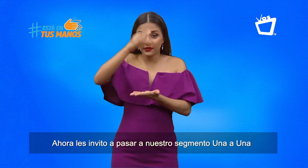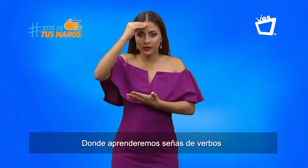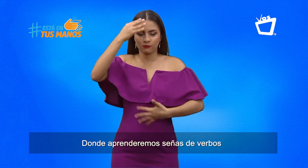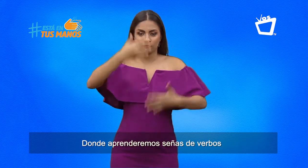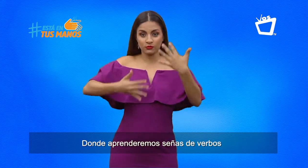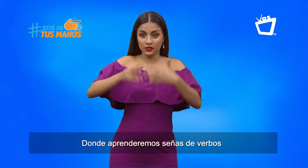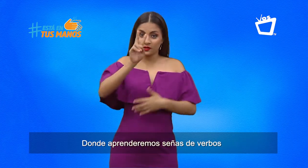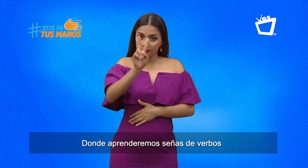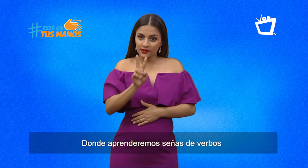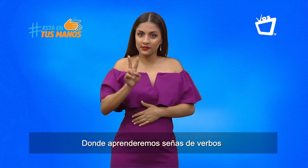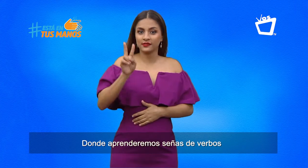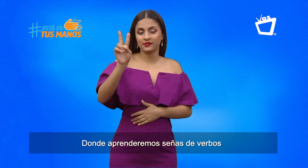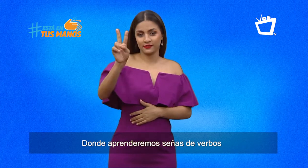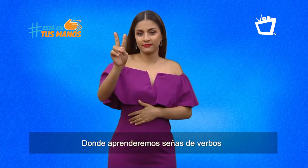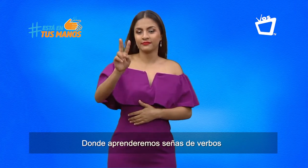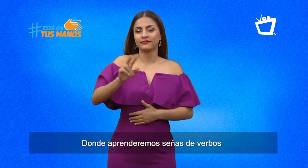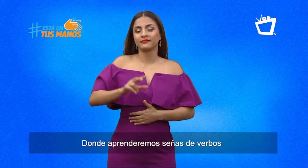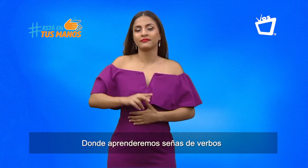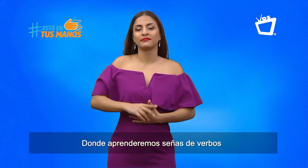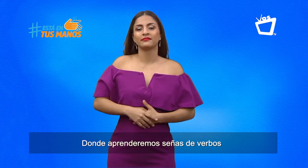de una pda de mu señas de verbos